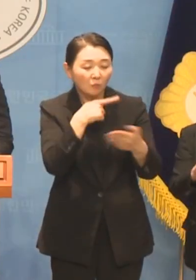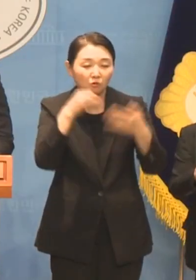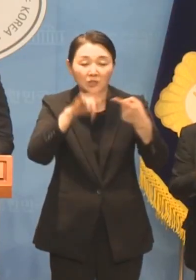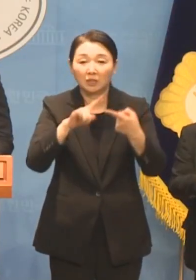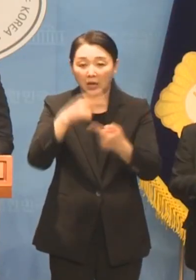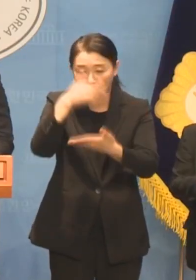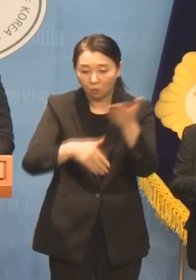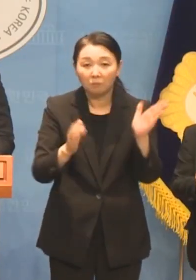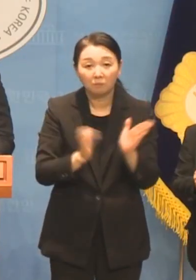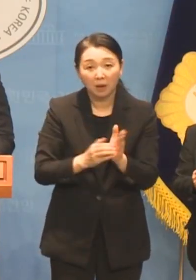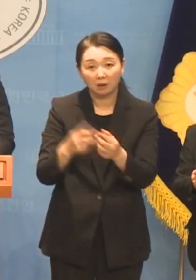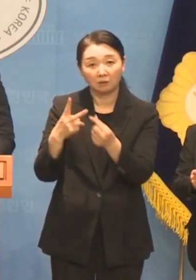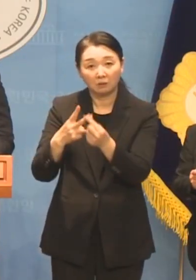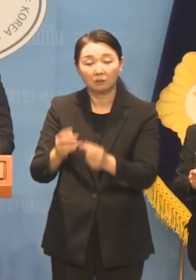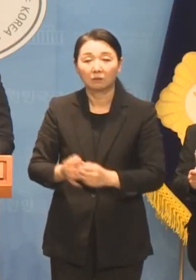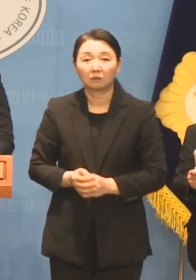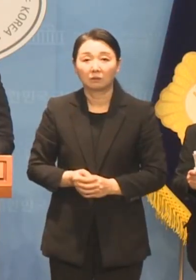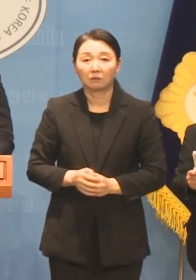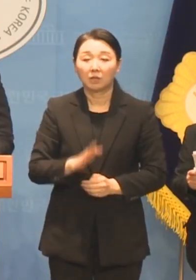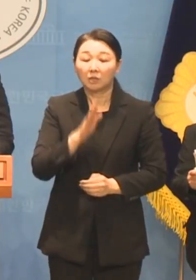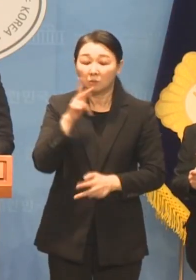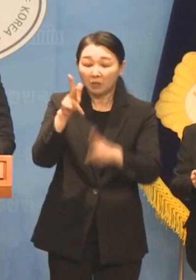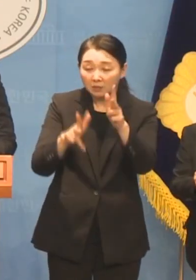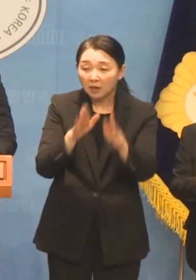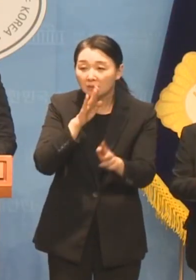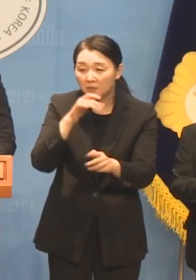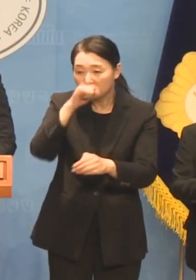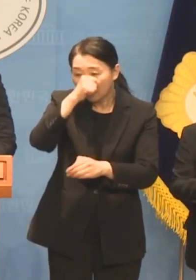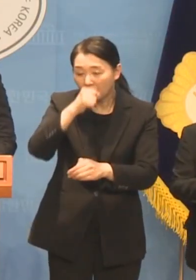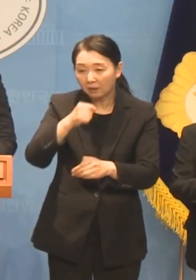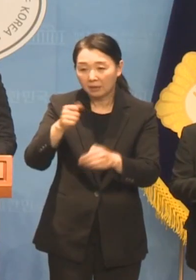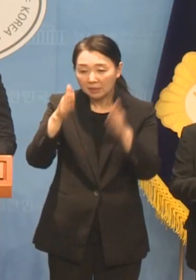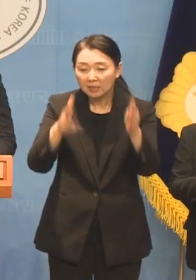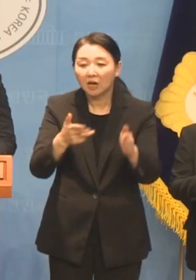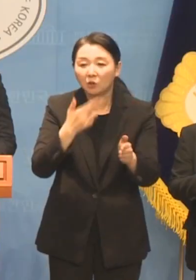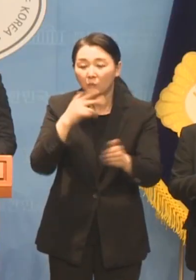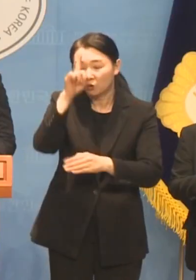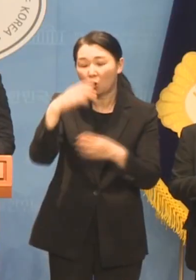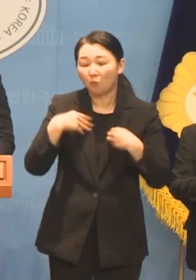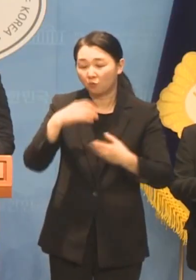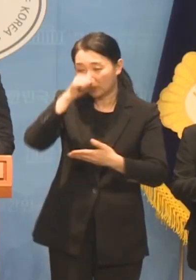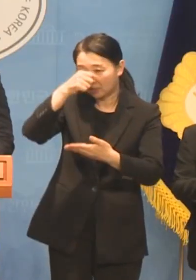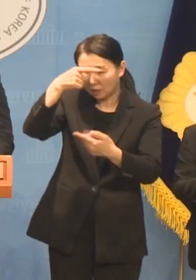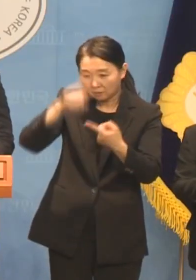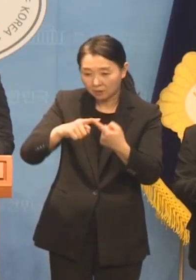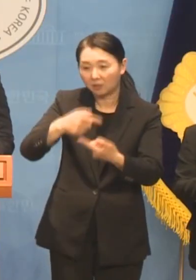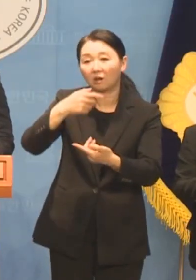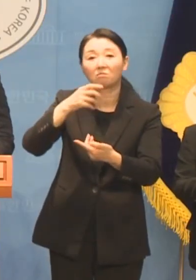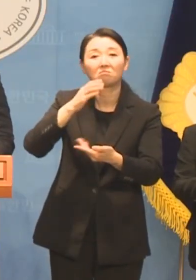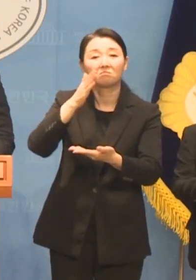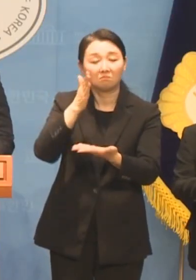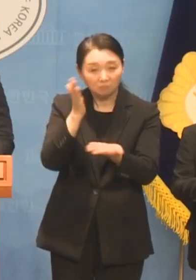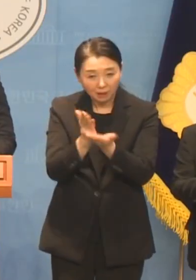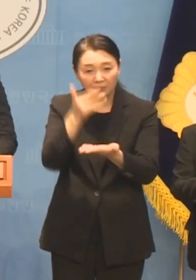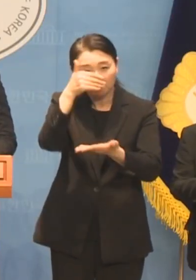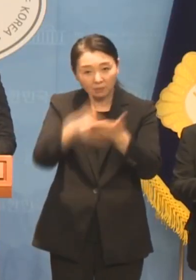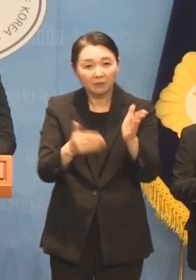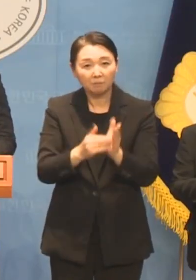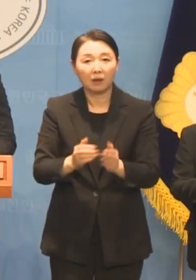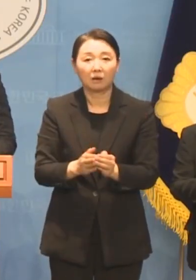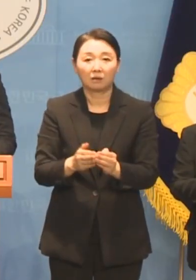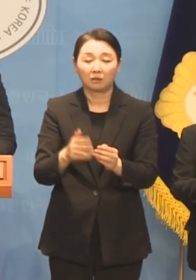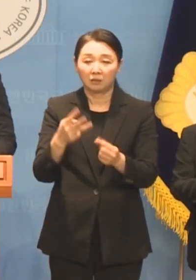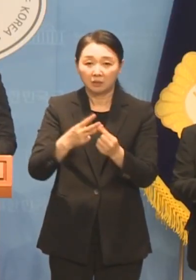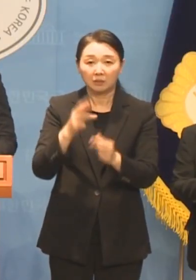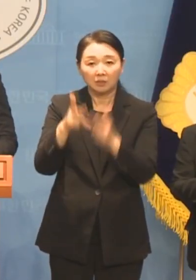있었고, 둘째, 실사업 집행기간 등을 고려하지 않은 정부 예산 편성에 대한 합리적인 감액이 있었습니다. 셋째,